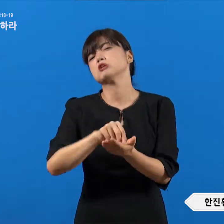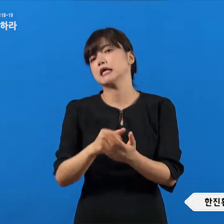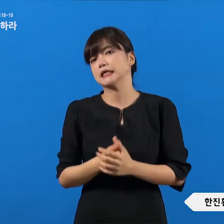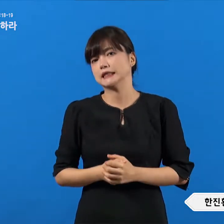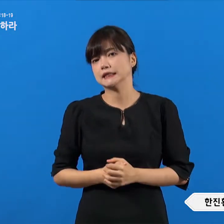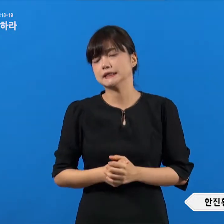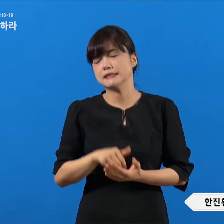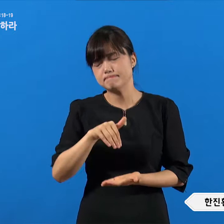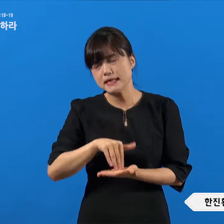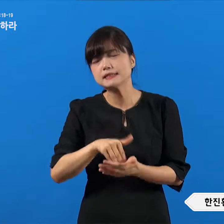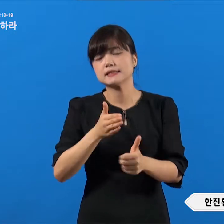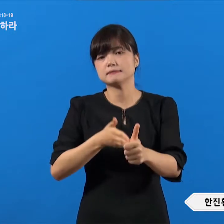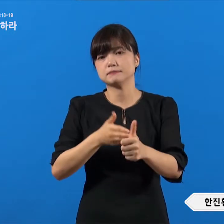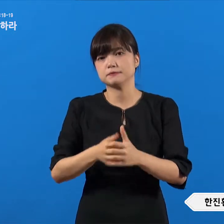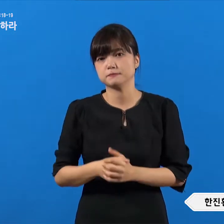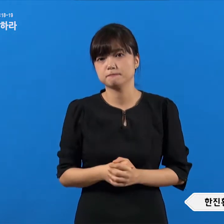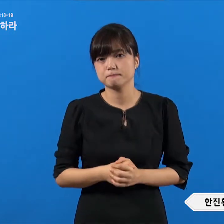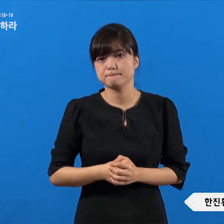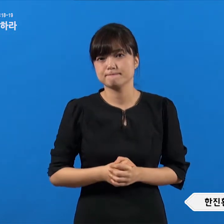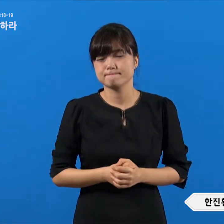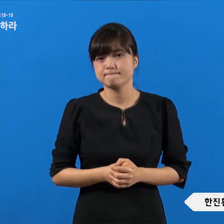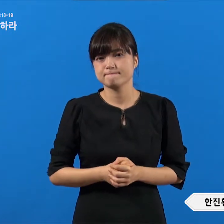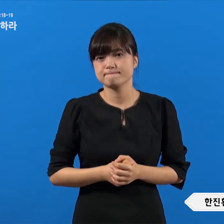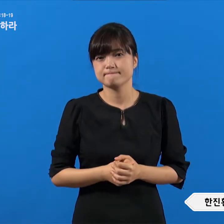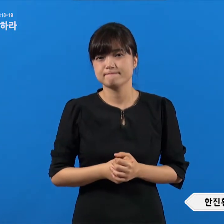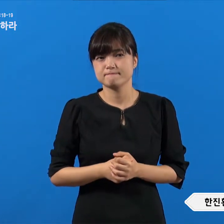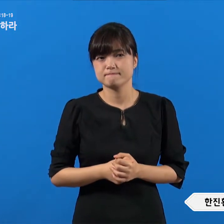좀 반성을 해야 합니다.